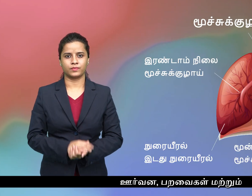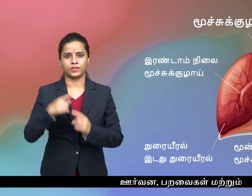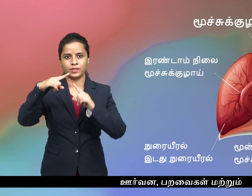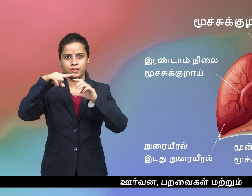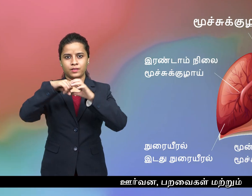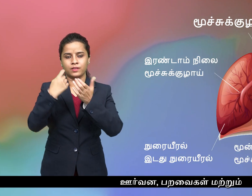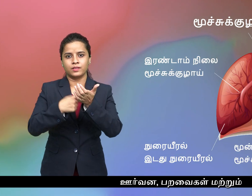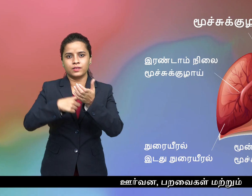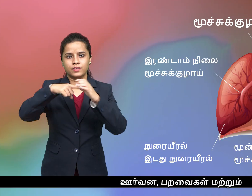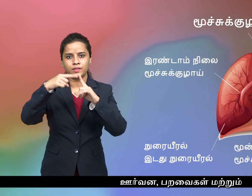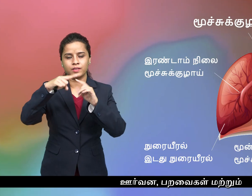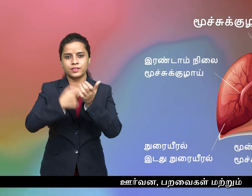ஊர்வன, பறவைகள் மற்றும்